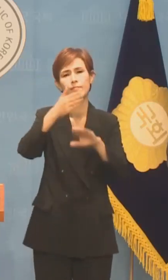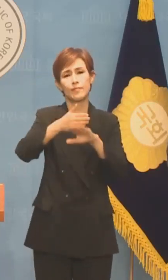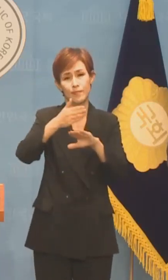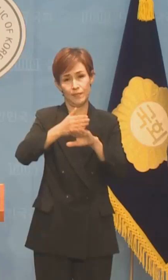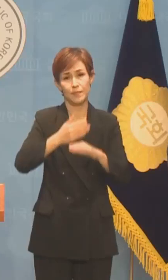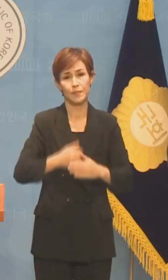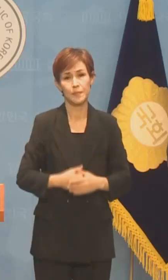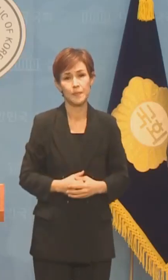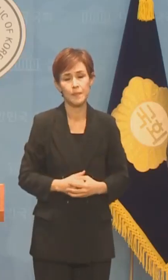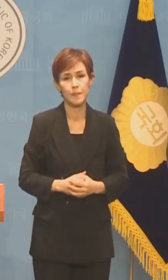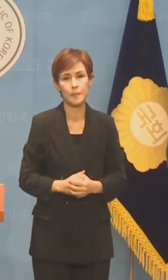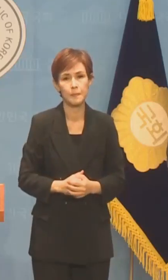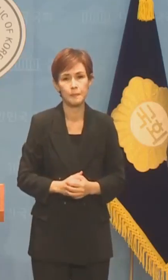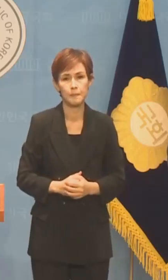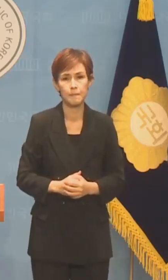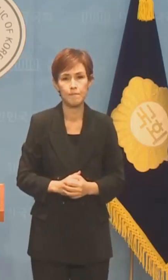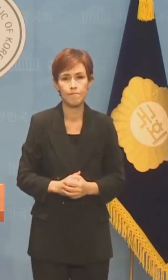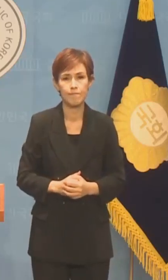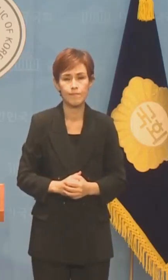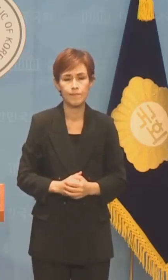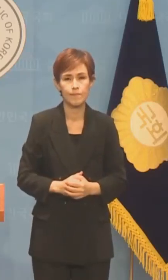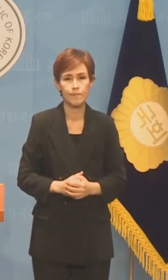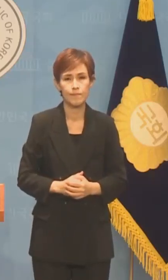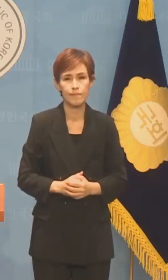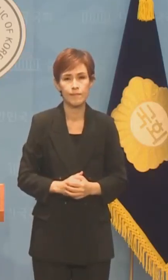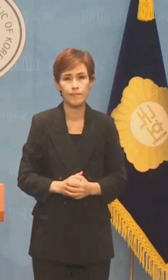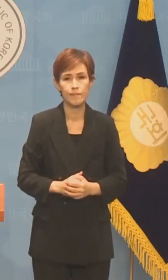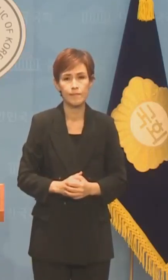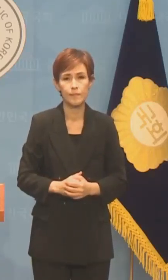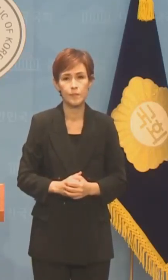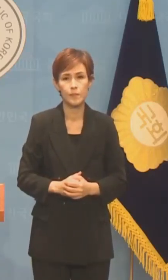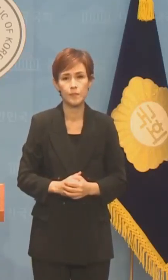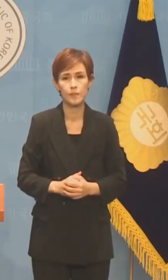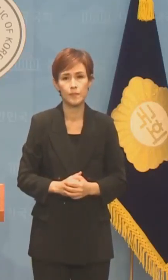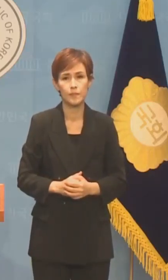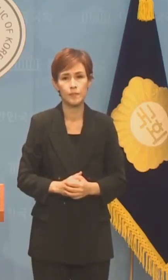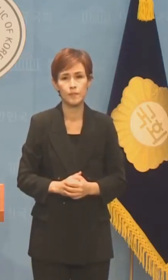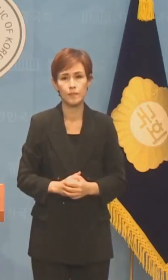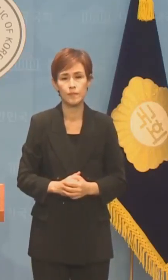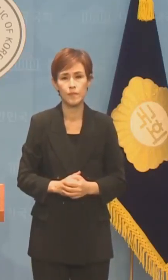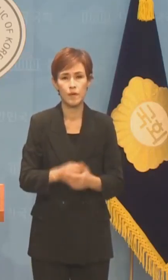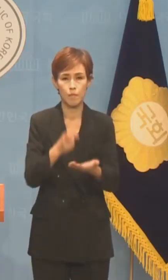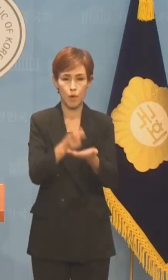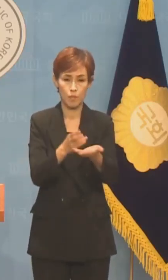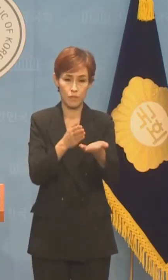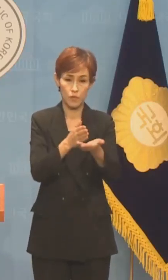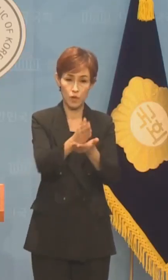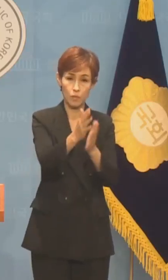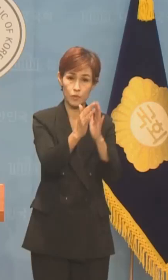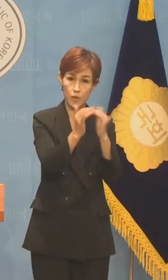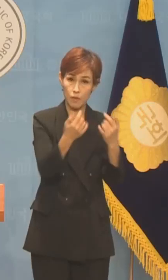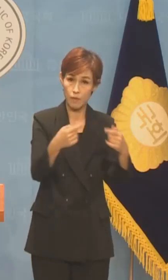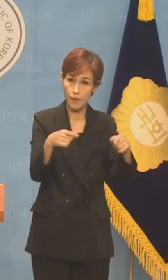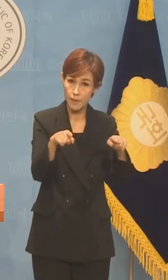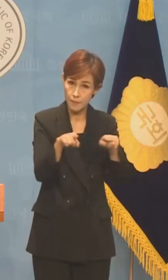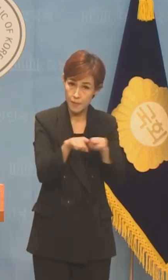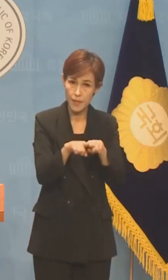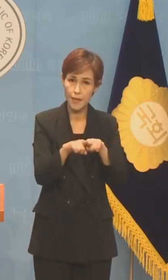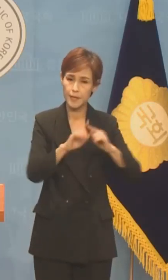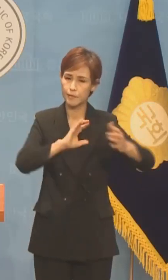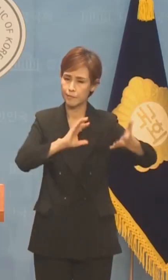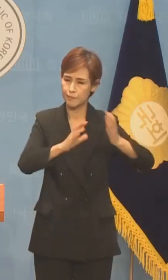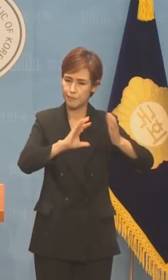진심으로 감사의 말씀을 올립니다. 여러 법률 전문가와 함께 심도 있게